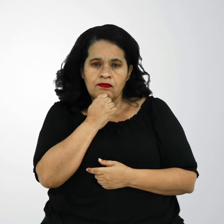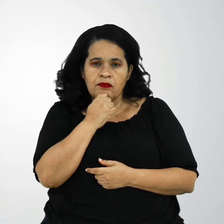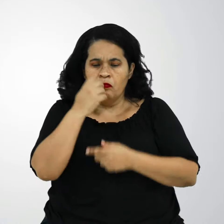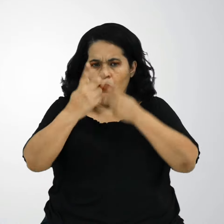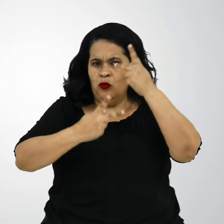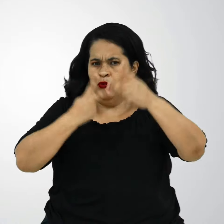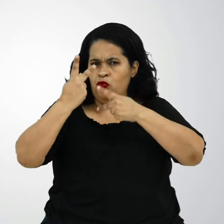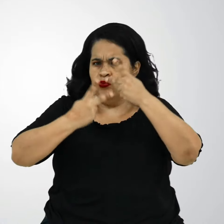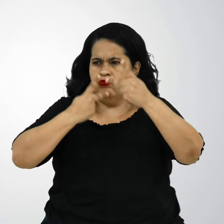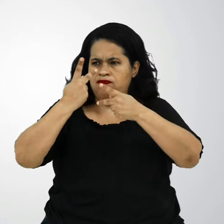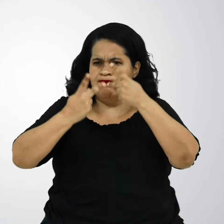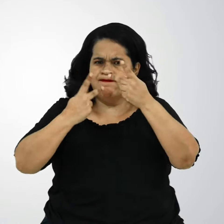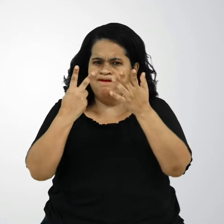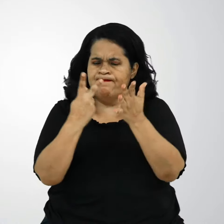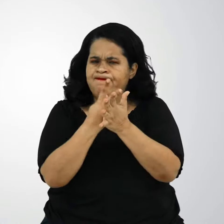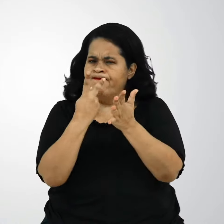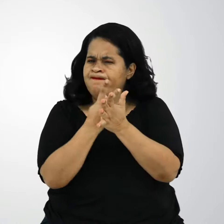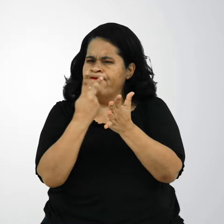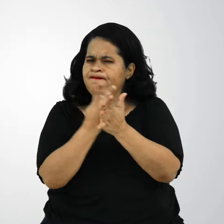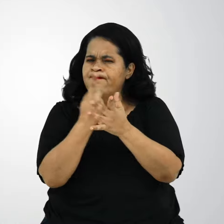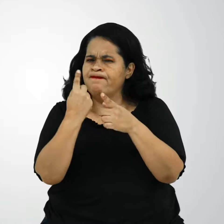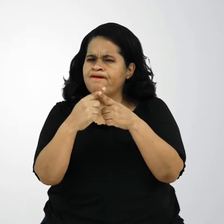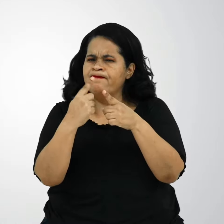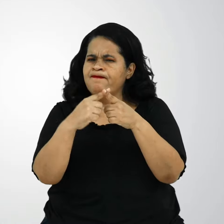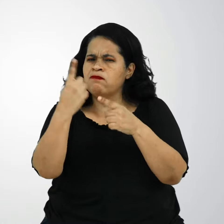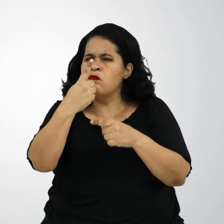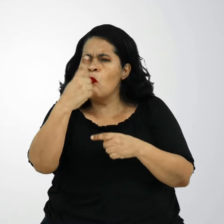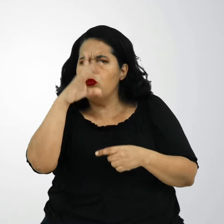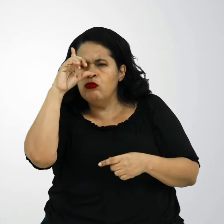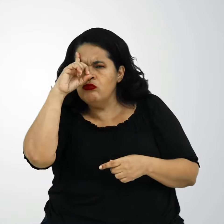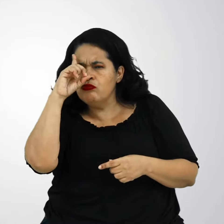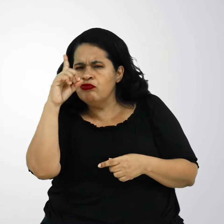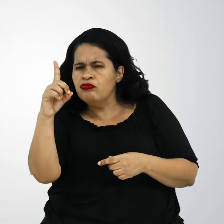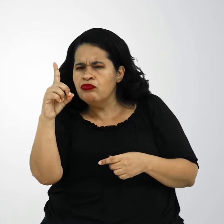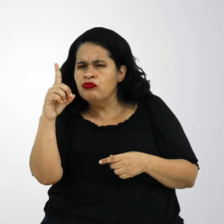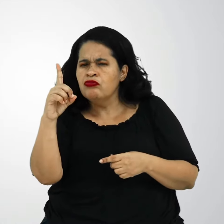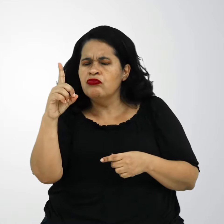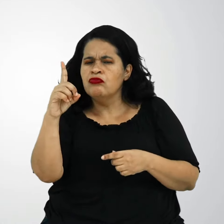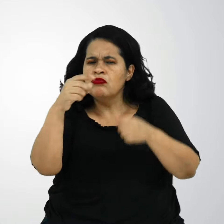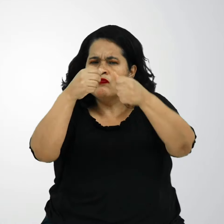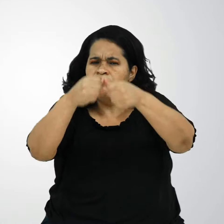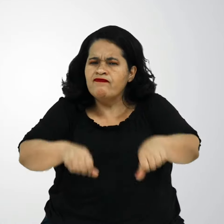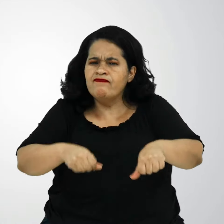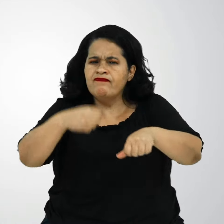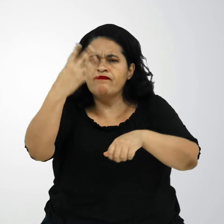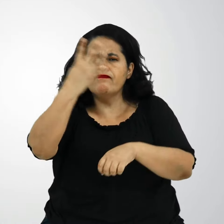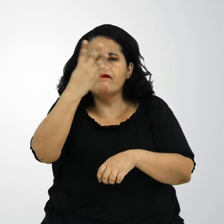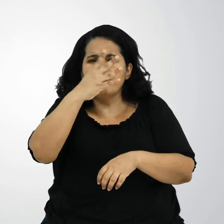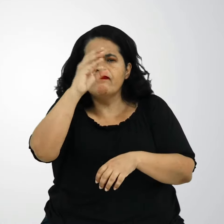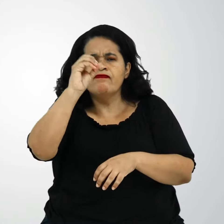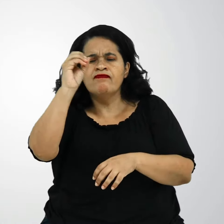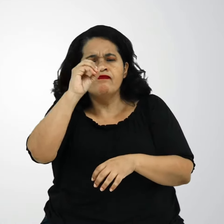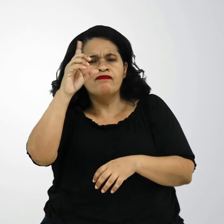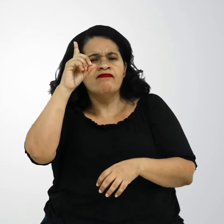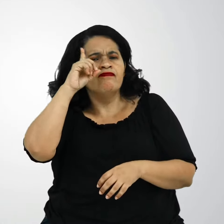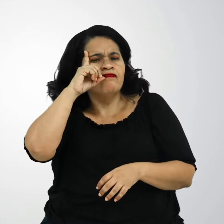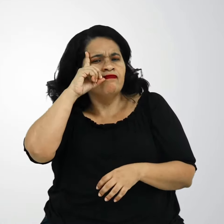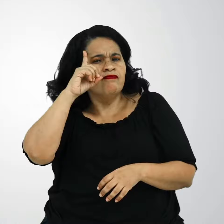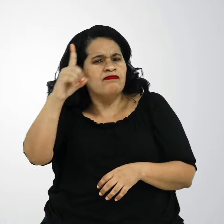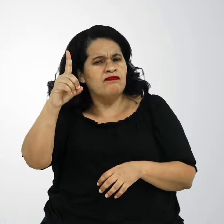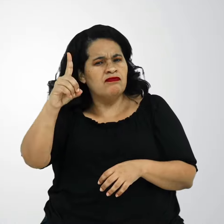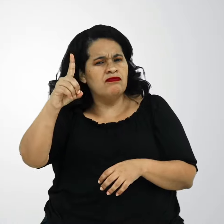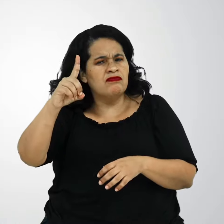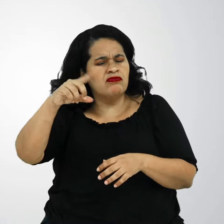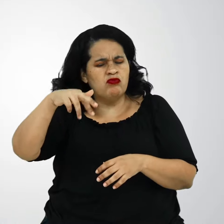blasfemaram contra Deus, não creram, e por causa de um dia de peregrinação, eles passariam 40 dias eles peregrinaram pelo